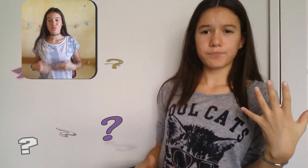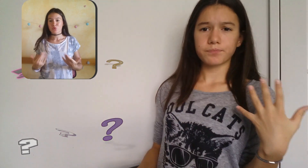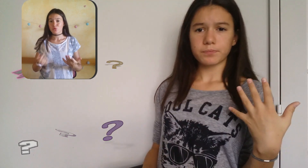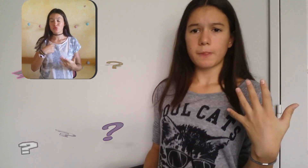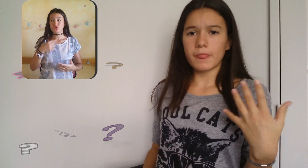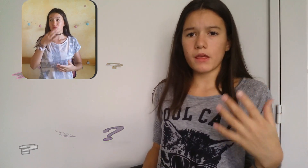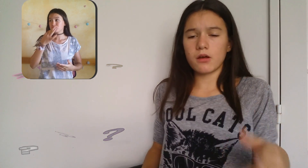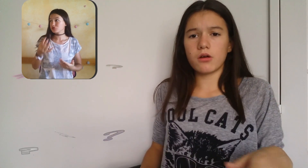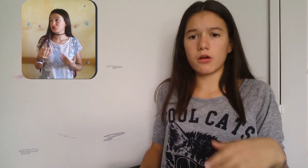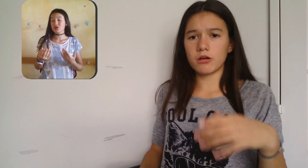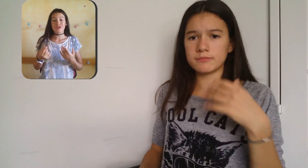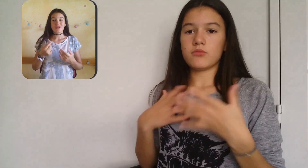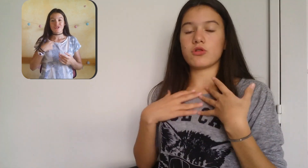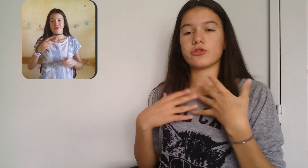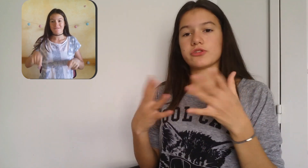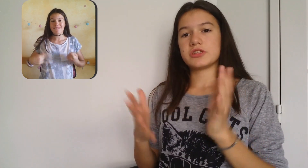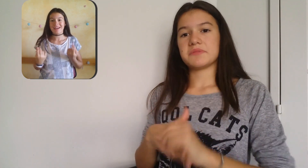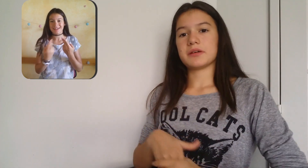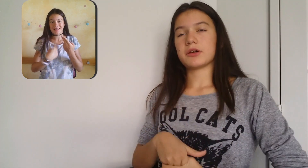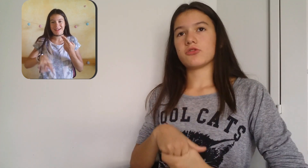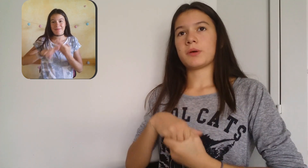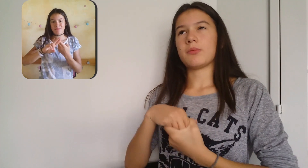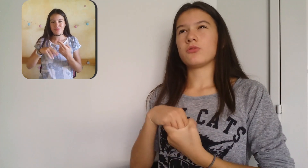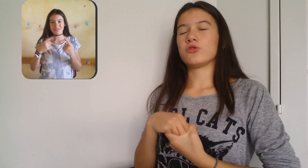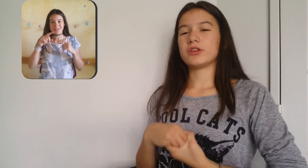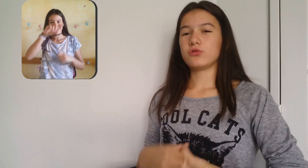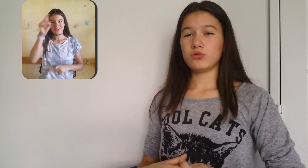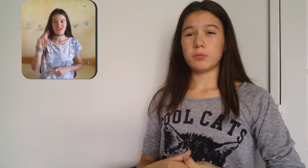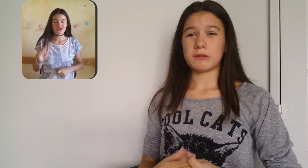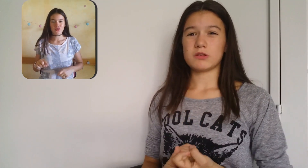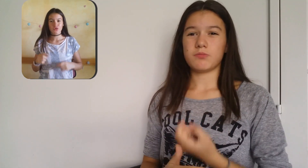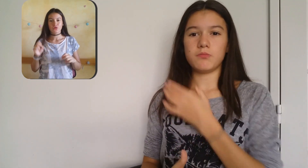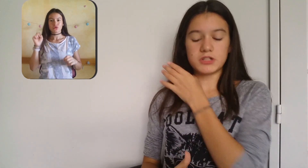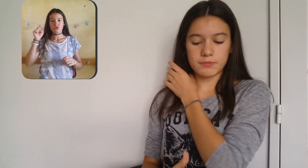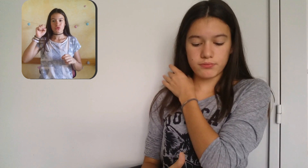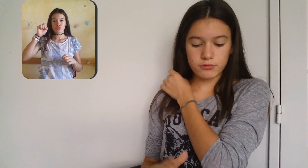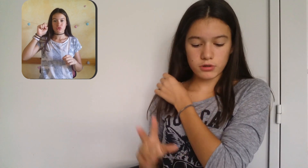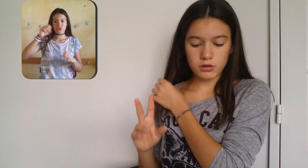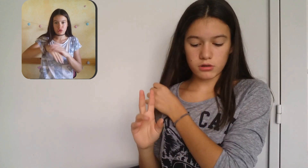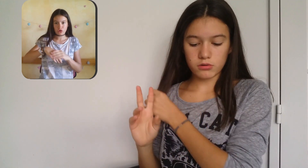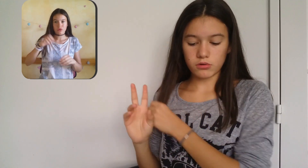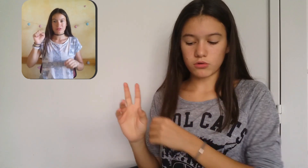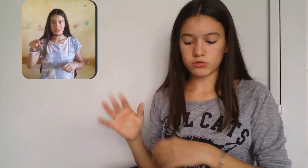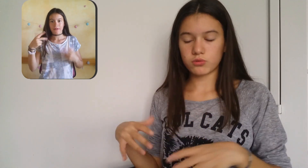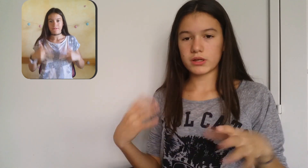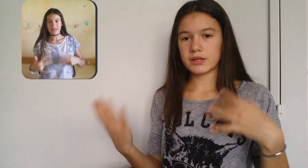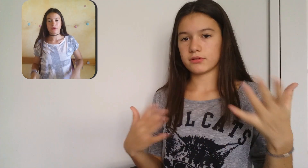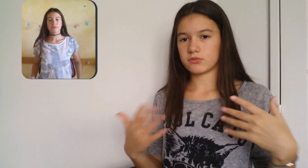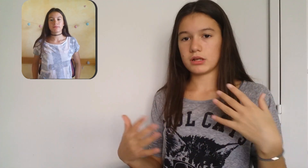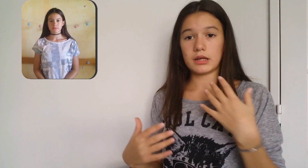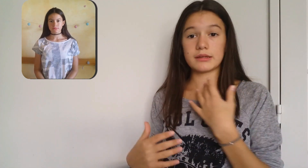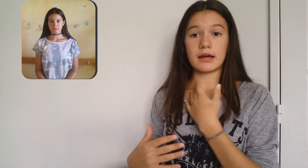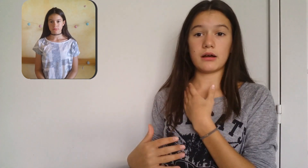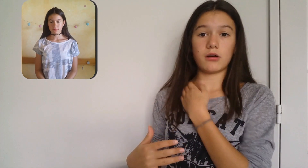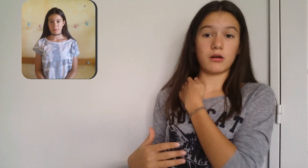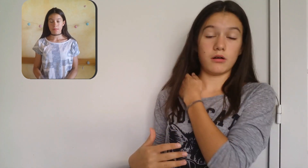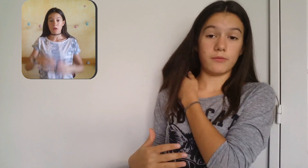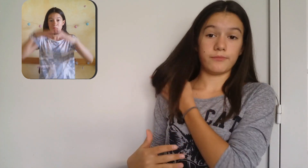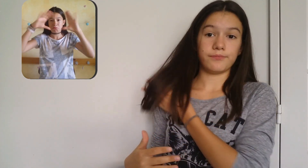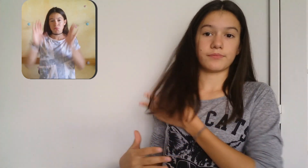là-dedans. Mon ressenti, mes impressions par rapport au monde des sourds, parce que j'ai pu le côtoyer, enfin voilà,